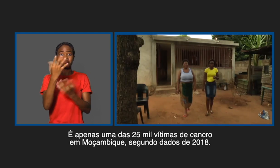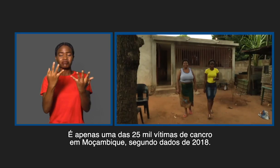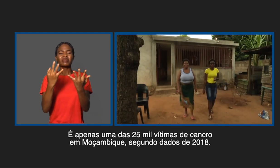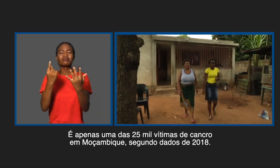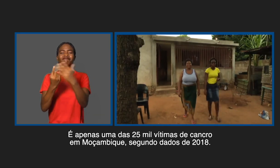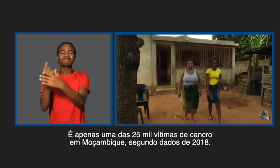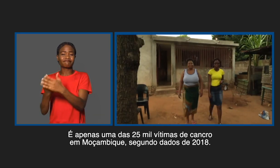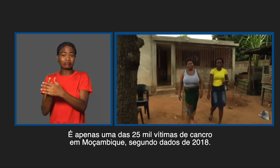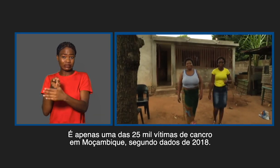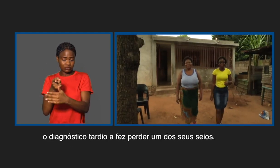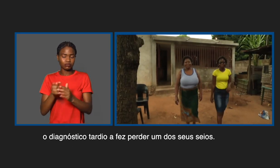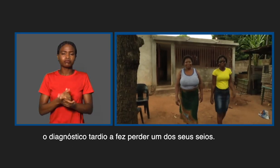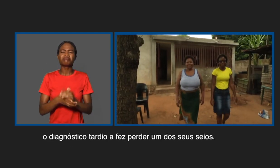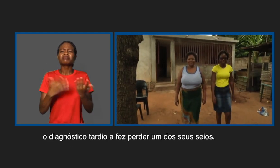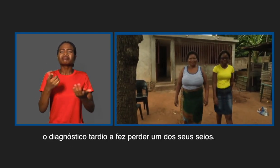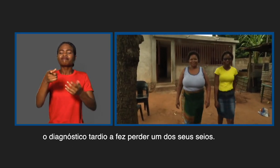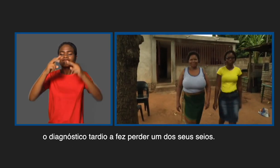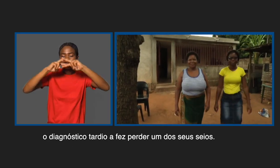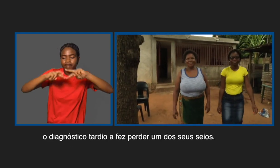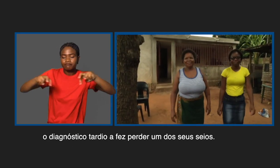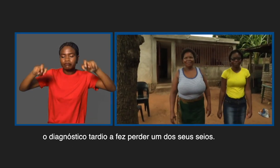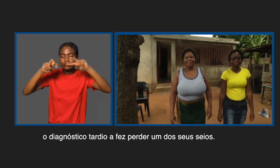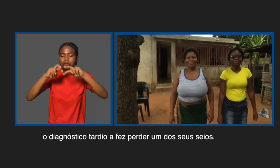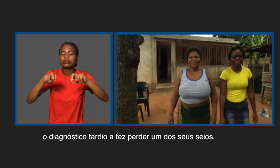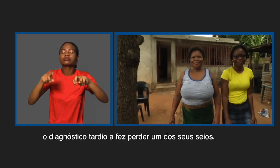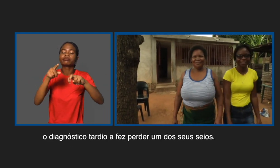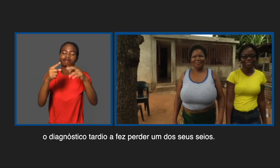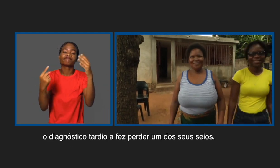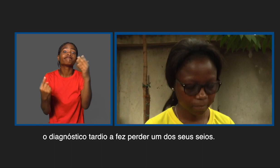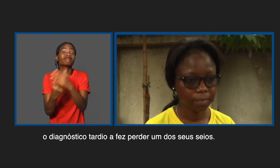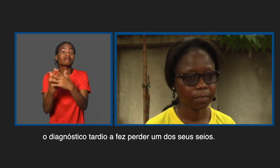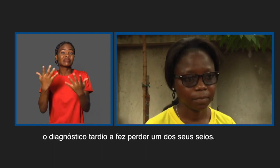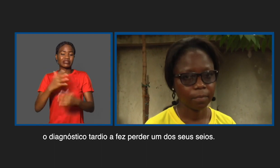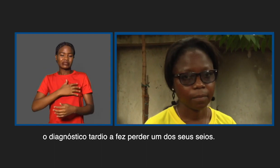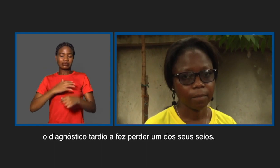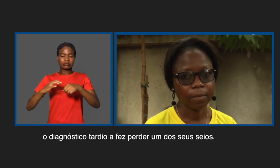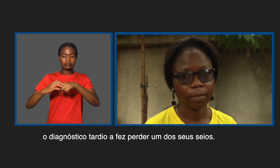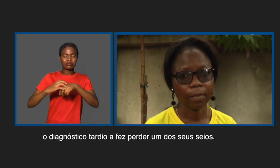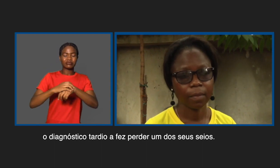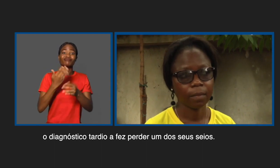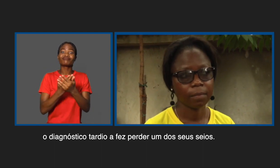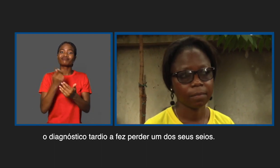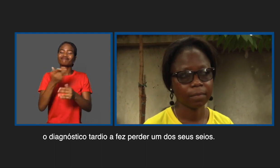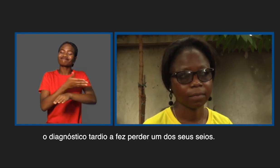segundo dados de 2018. O diagnóstico tardio fez perder um dos seus seios.